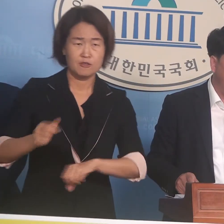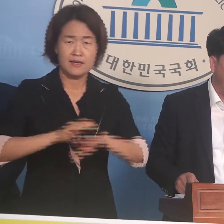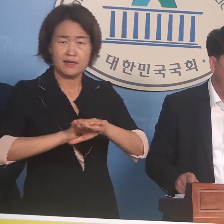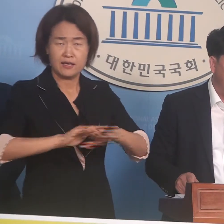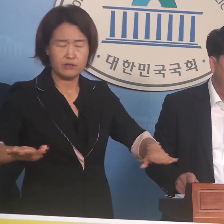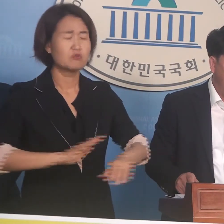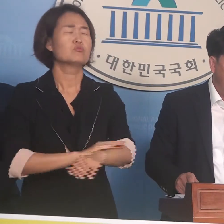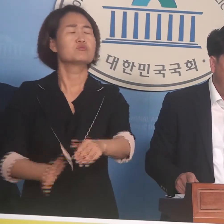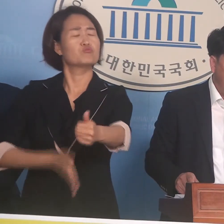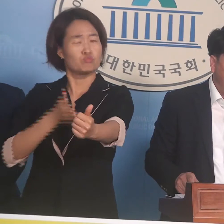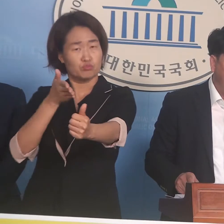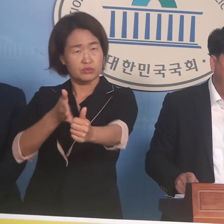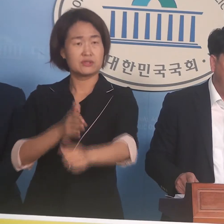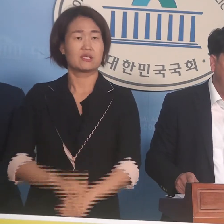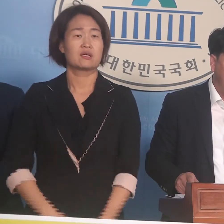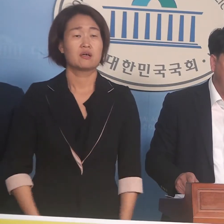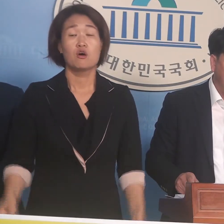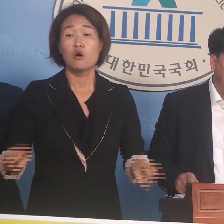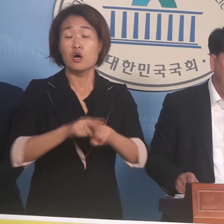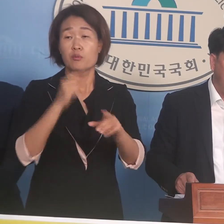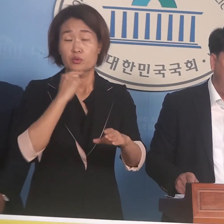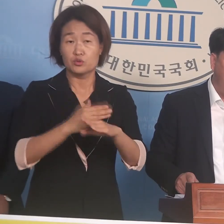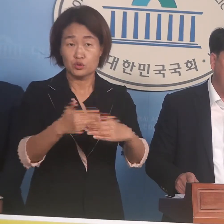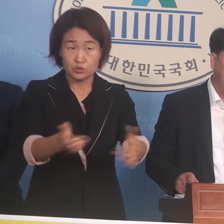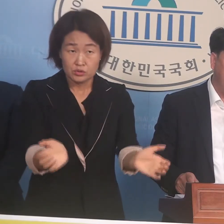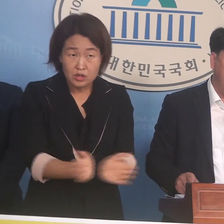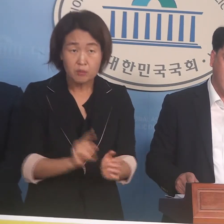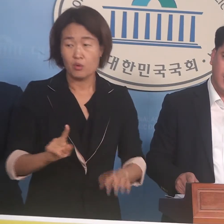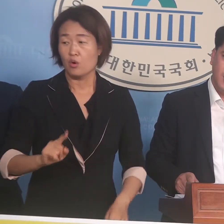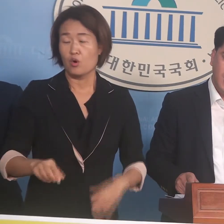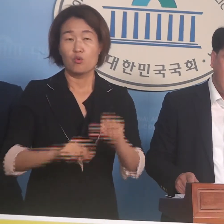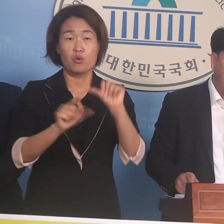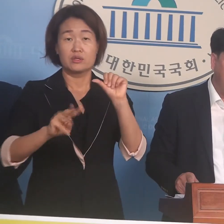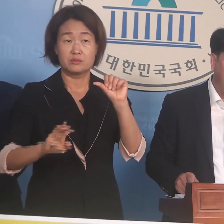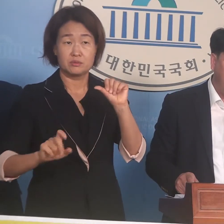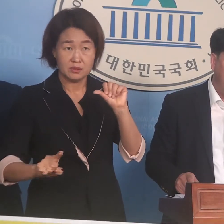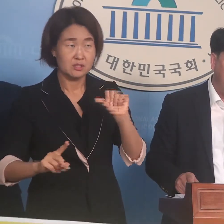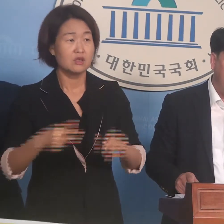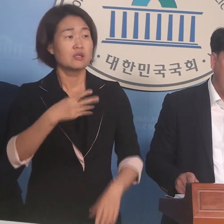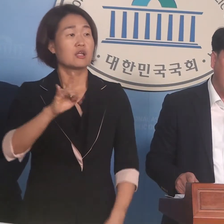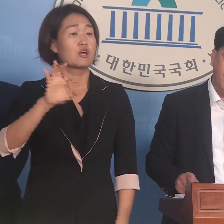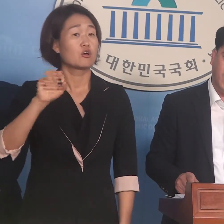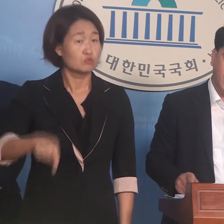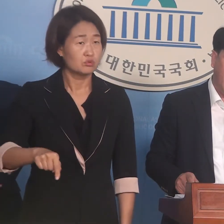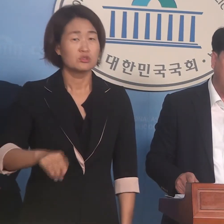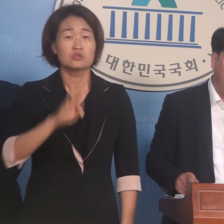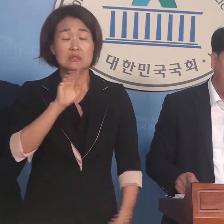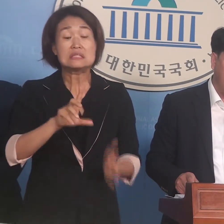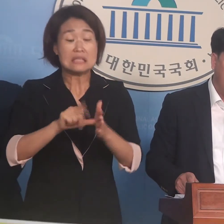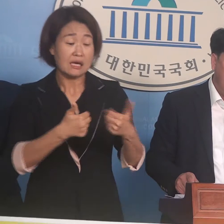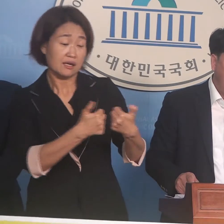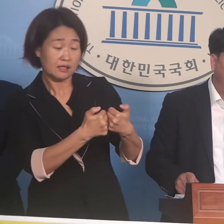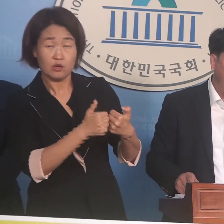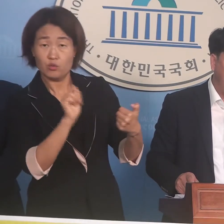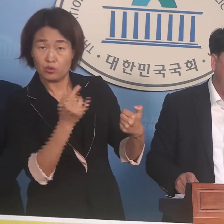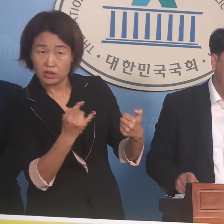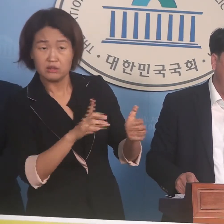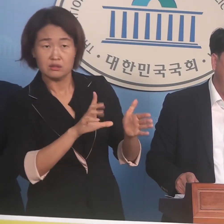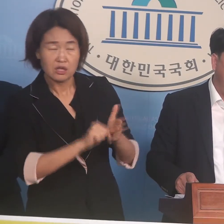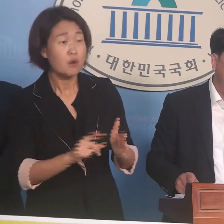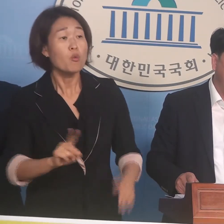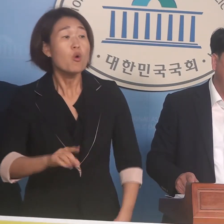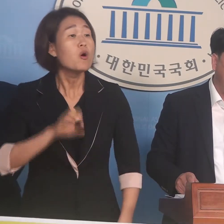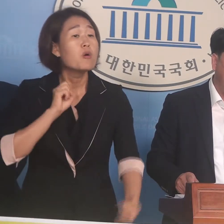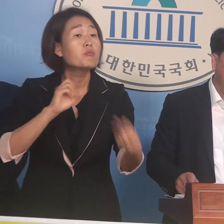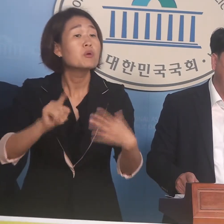촉구하는 바이다. 더불어민주당은 지난 5월 31일 대우조선해양 내 간담회 때 약속한 9월